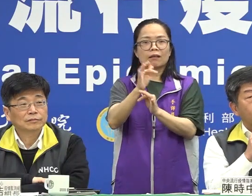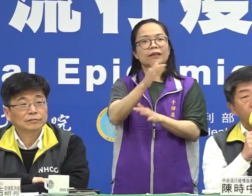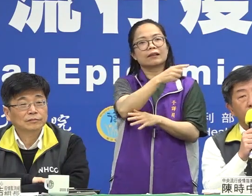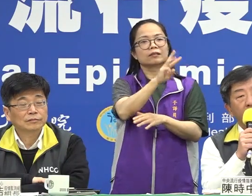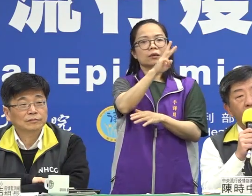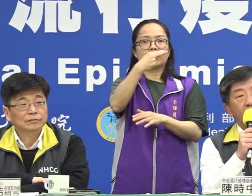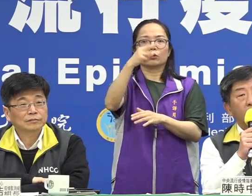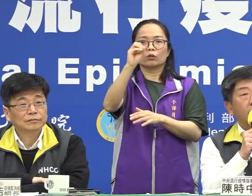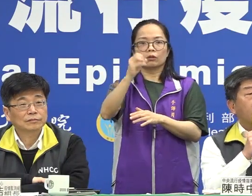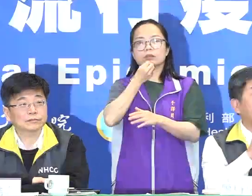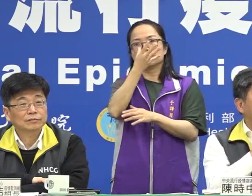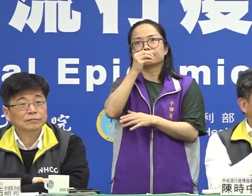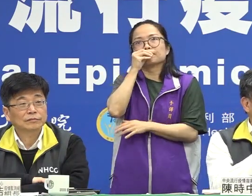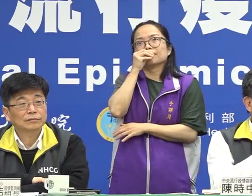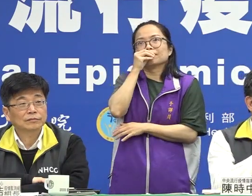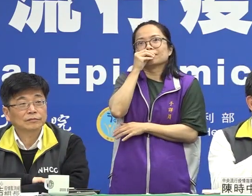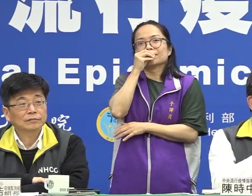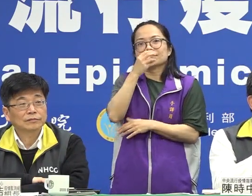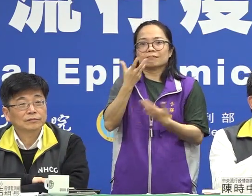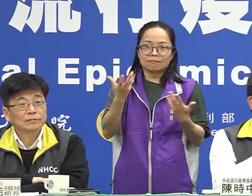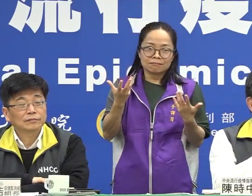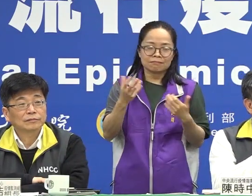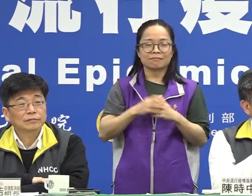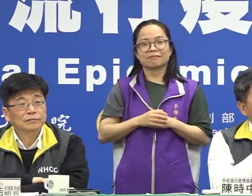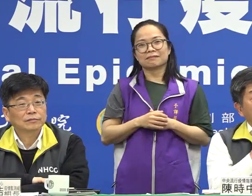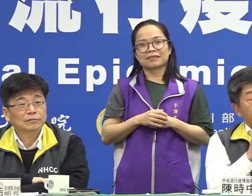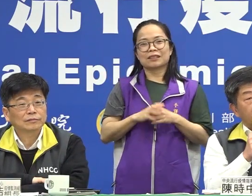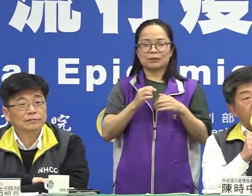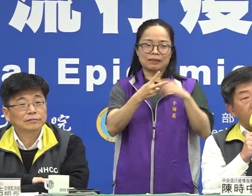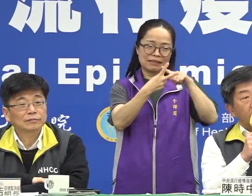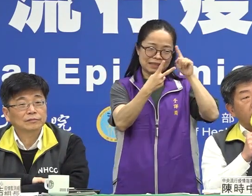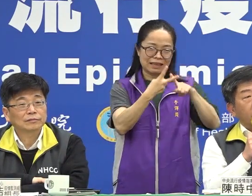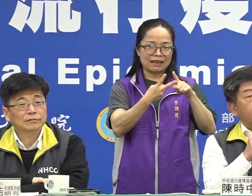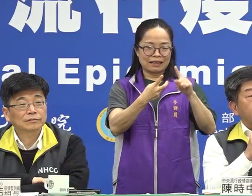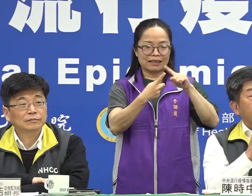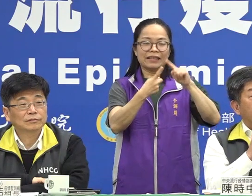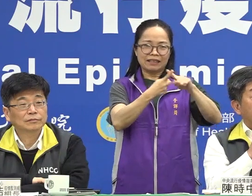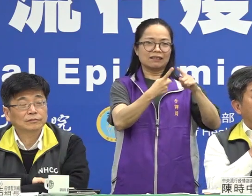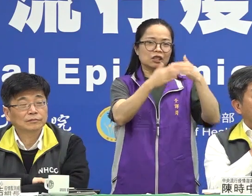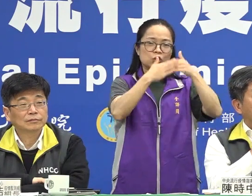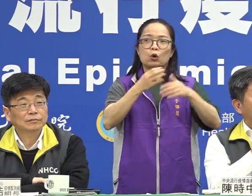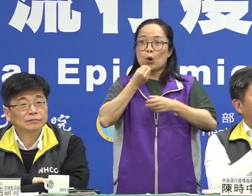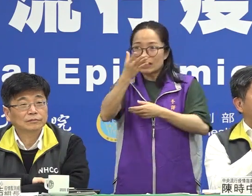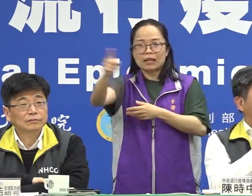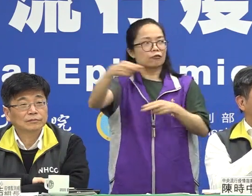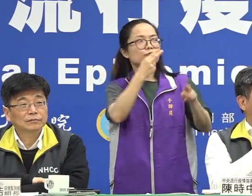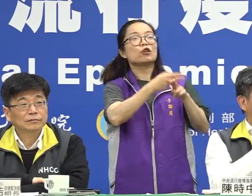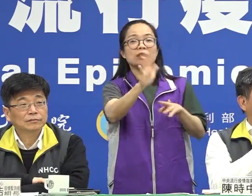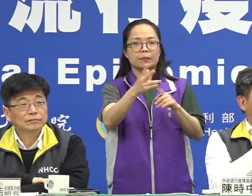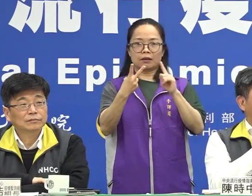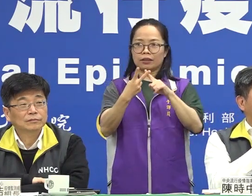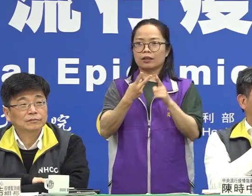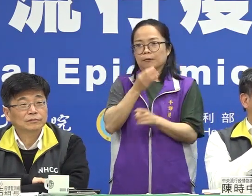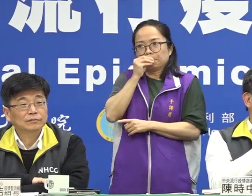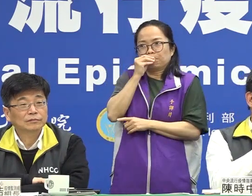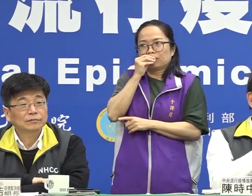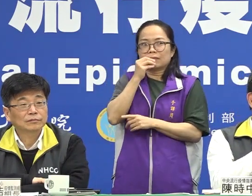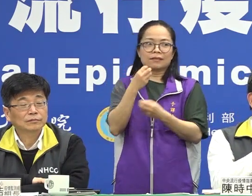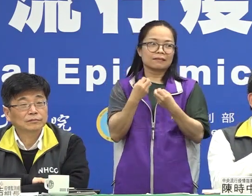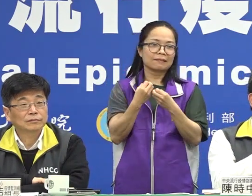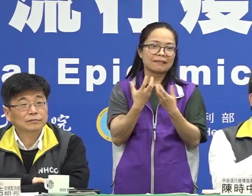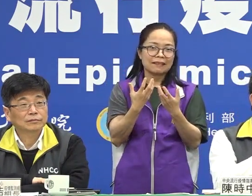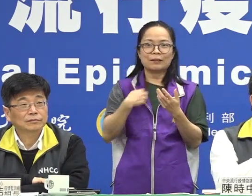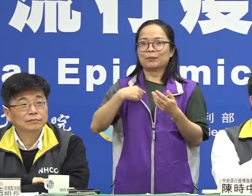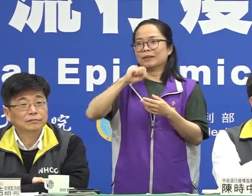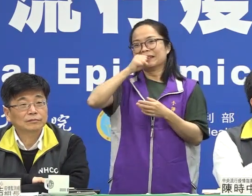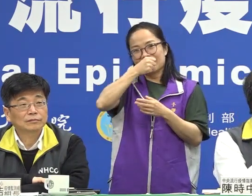偏 WHO 从来不讲话。所以这2个，一个是讲了大家也不信，一个是都不愿意讲。那当然，我们在